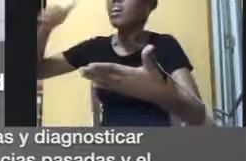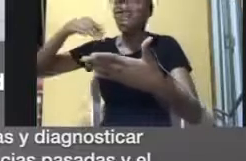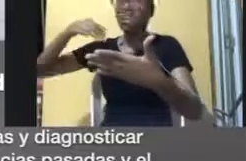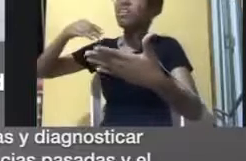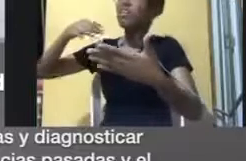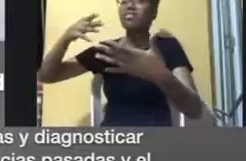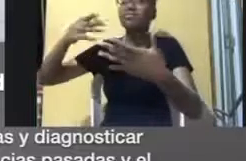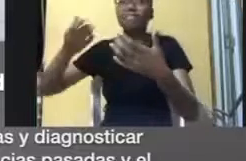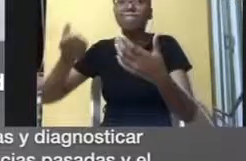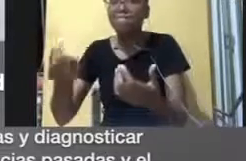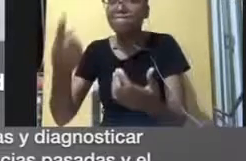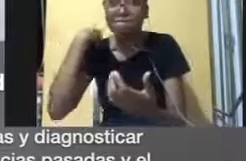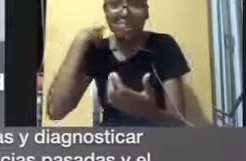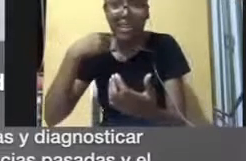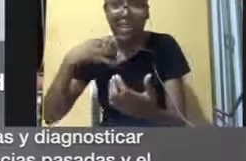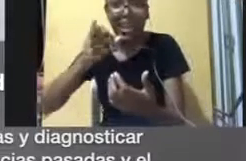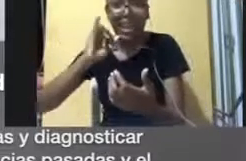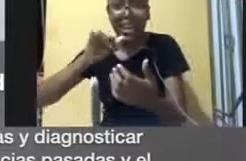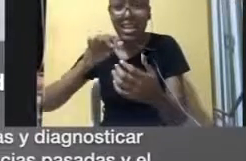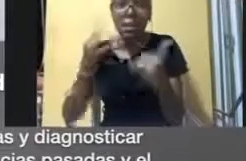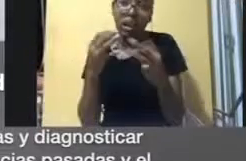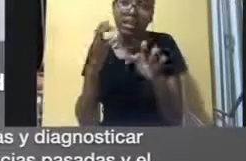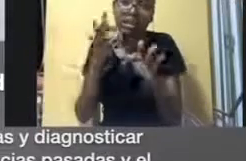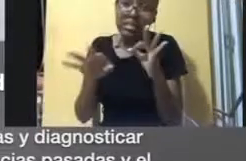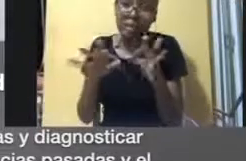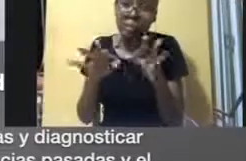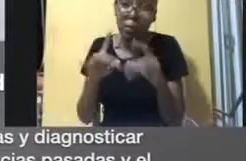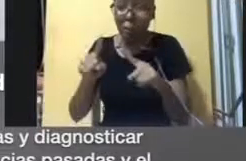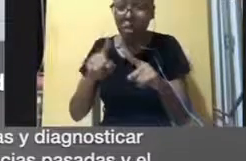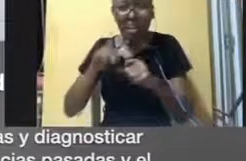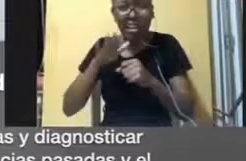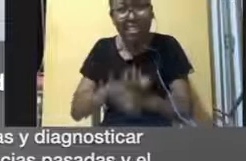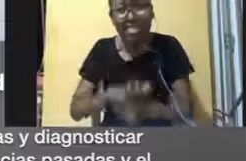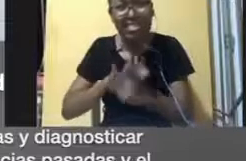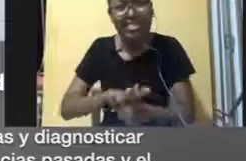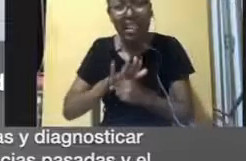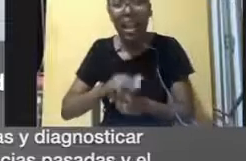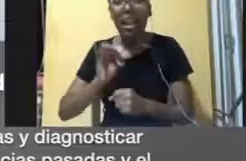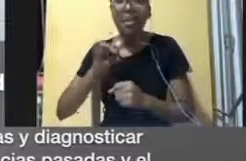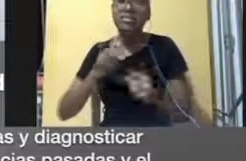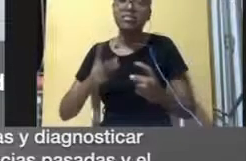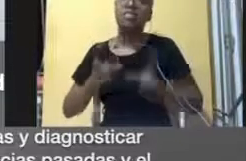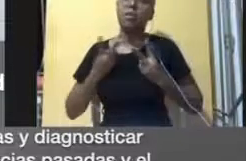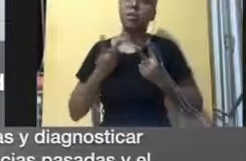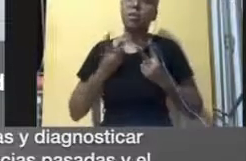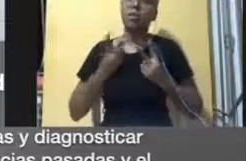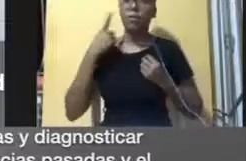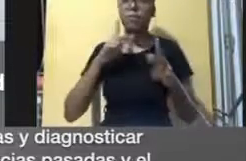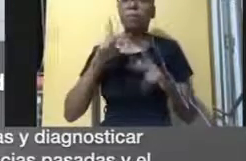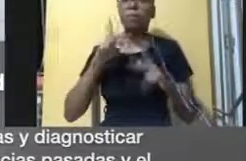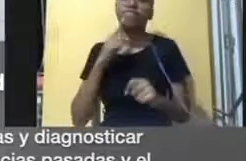esa cosa simple ahora es algo frustrante. Esto es la vida de la persona sorda. Su mundo